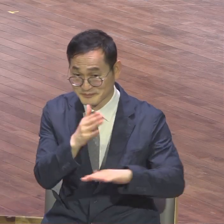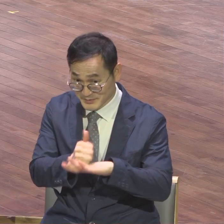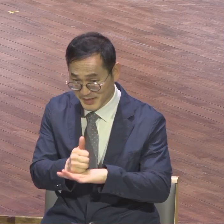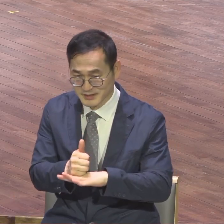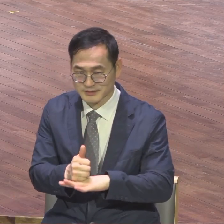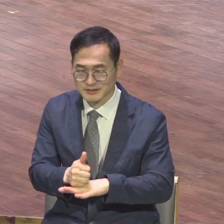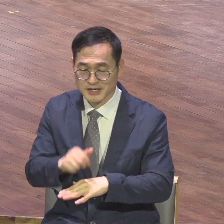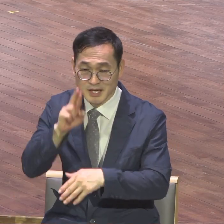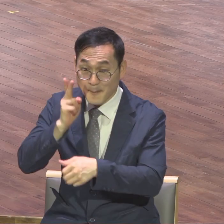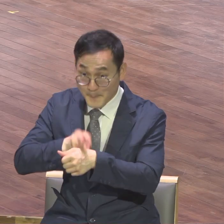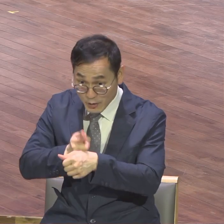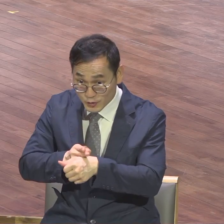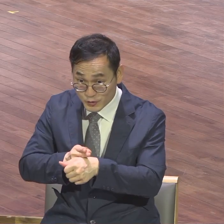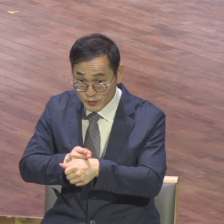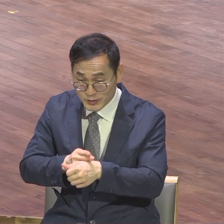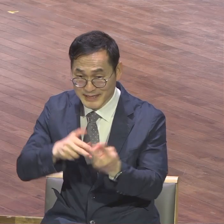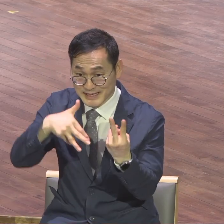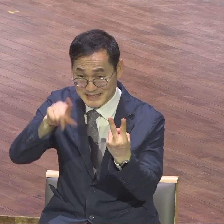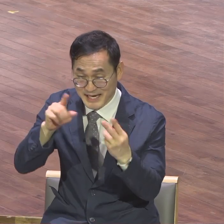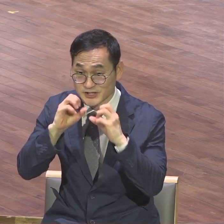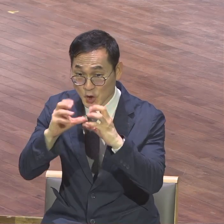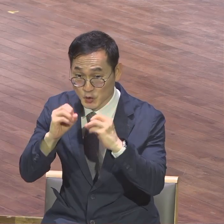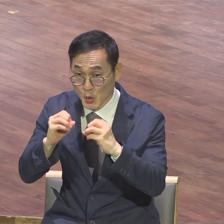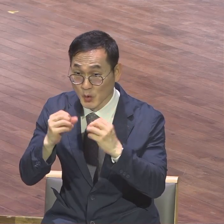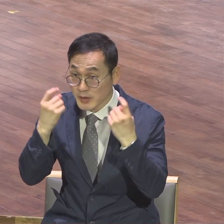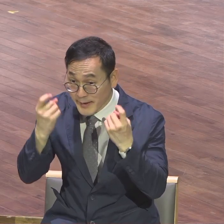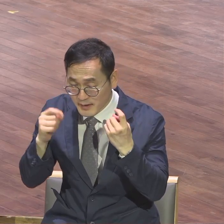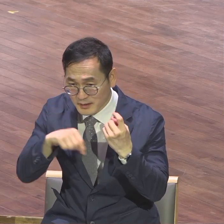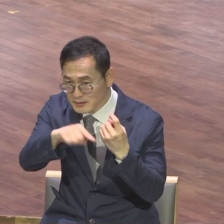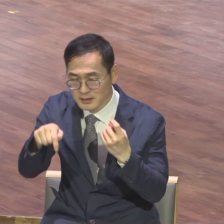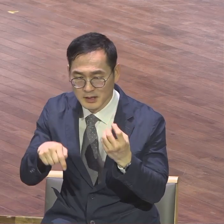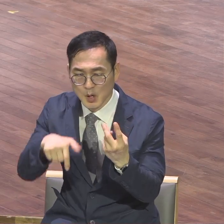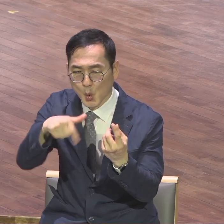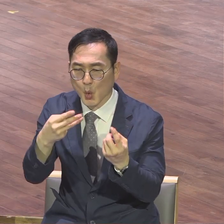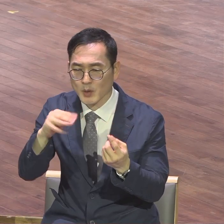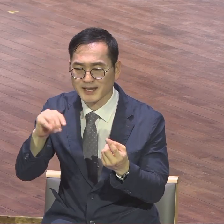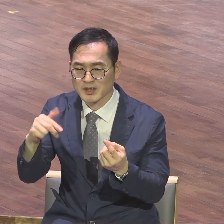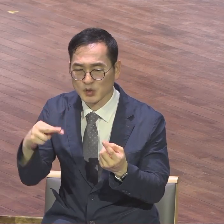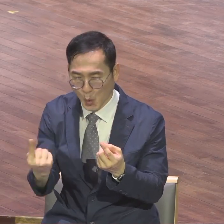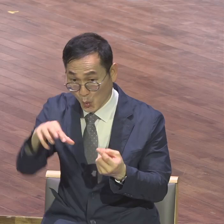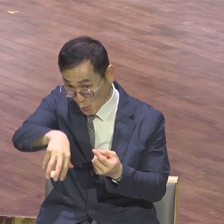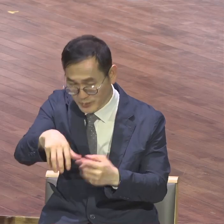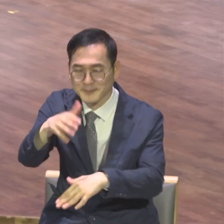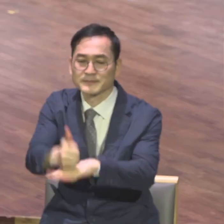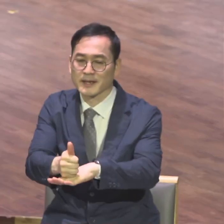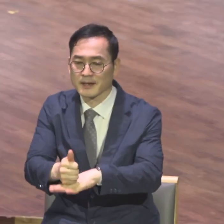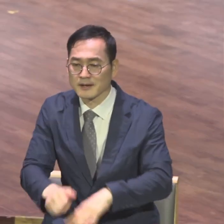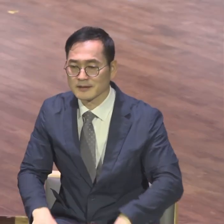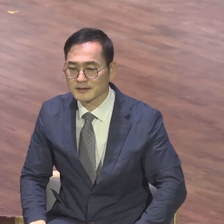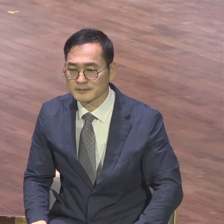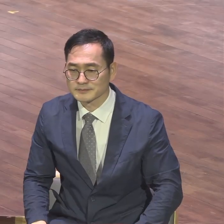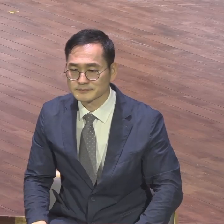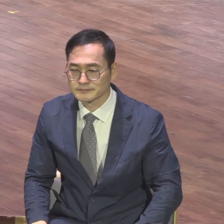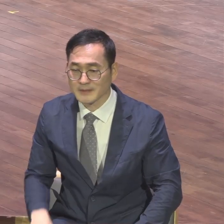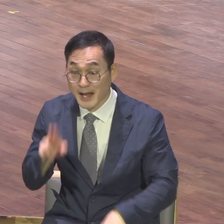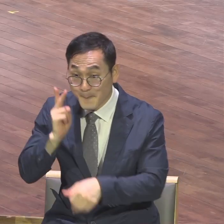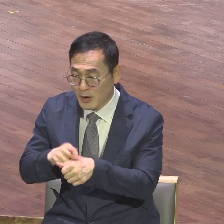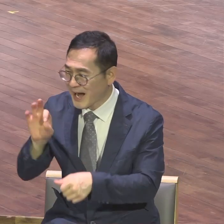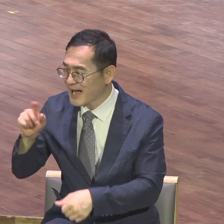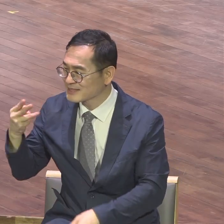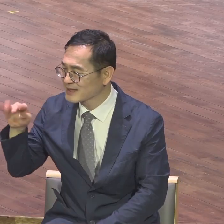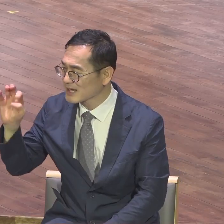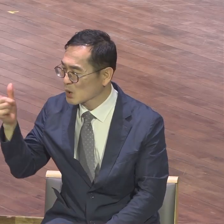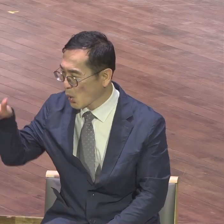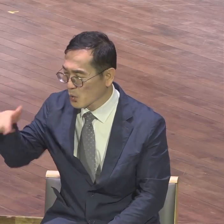본문의 고린도 지역을 끝으로 마무리가 됩니다. 18절로 22절에 보면 바울이 안디옥으로 돌아가는